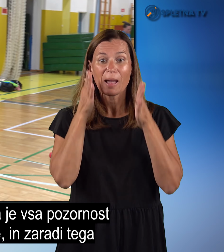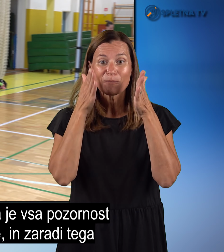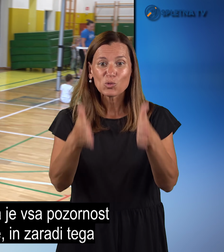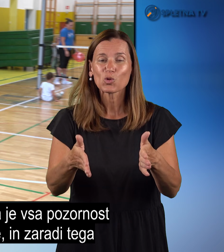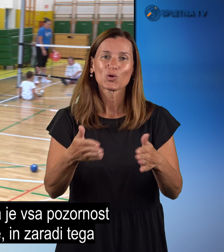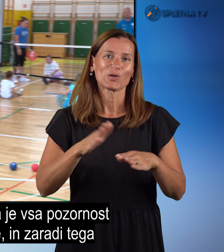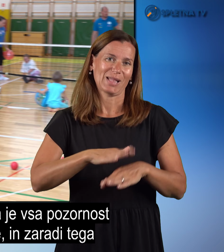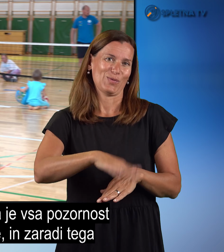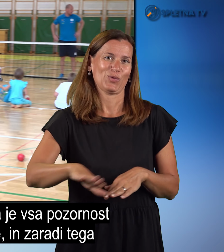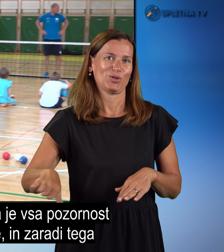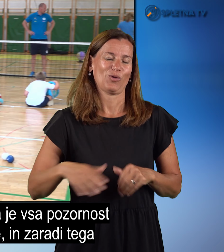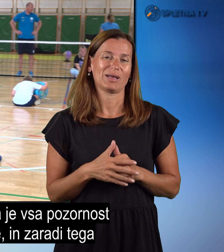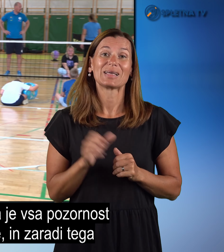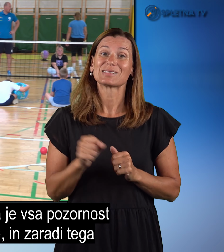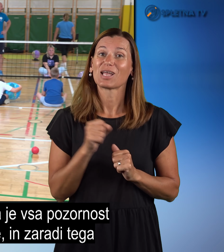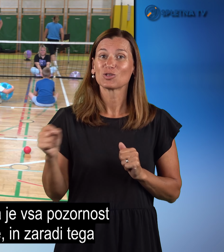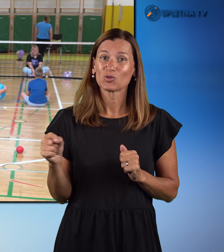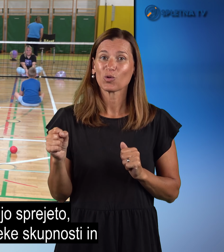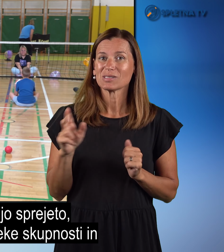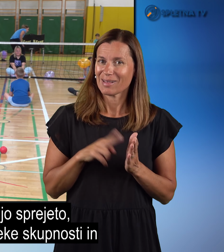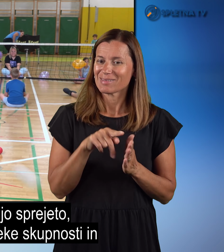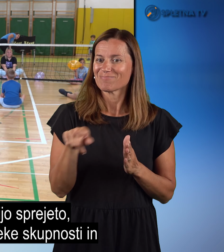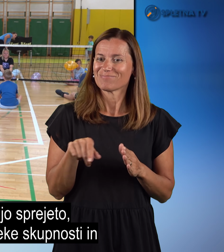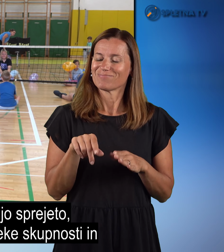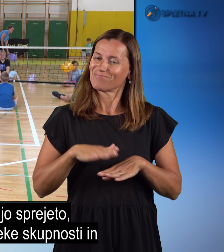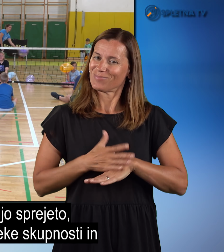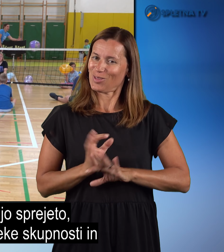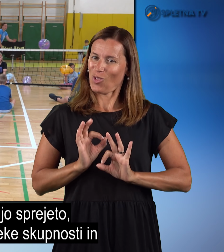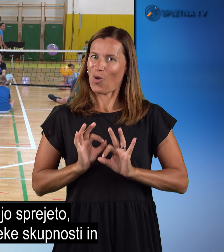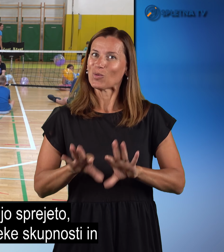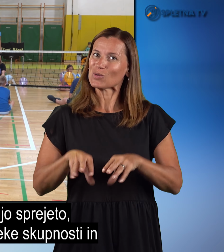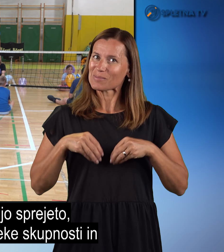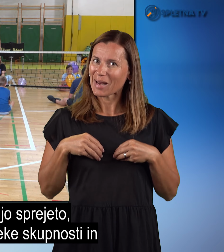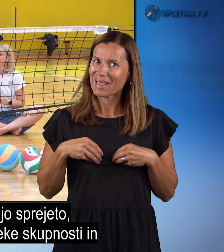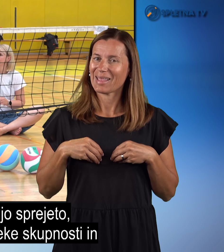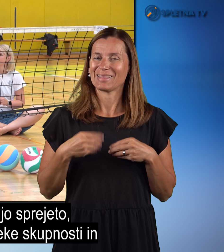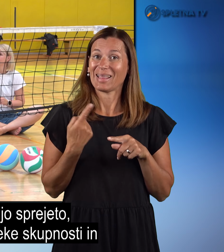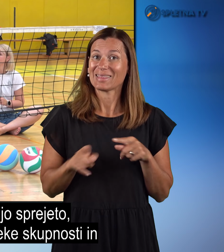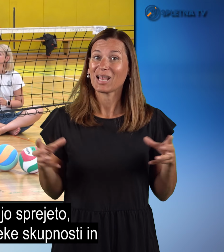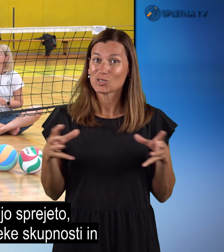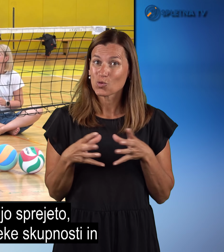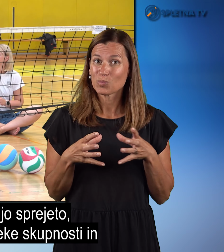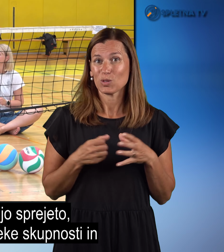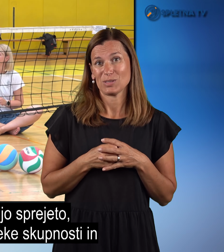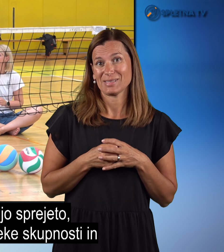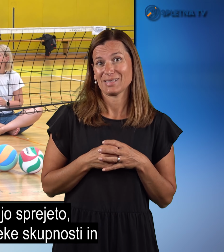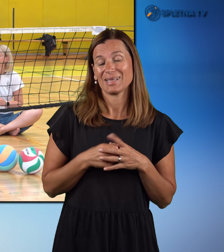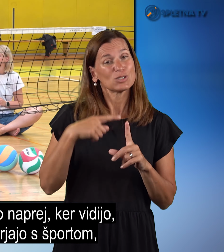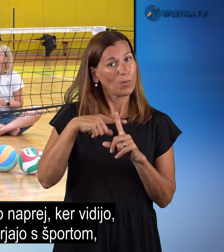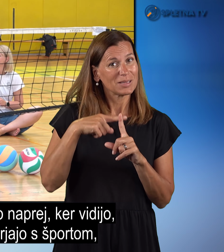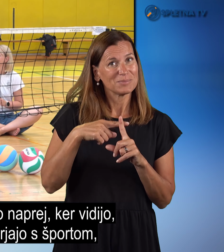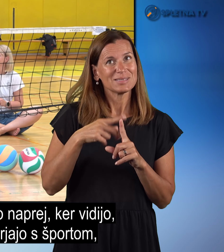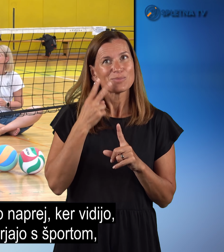vsa pozornost je usmerjena na njih. In zaradi tega se res počutijo sprejeti, se počutijo del neke skupnosti in